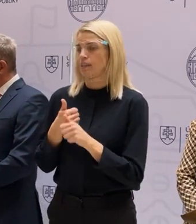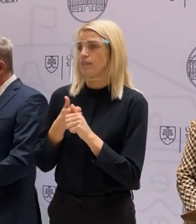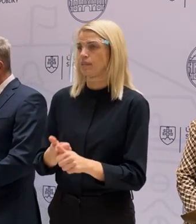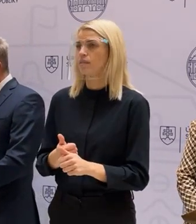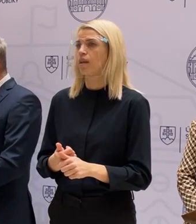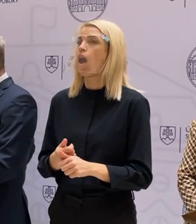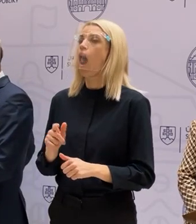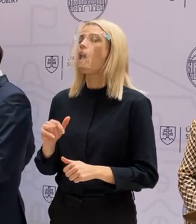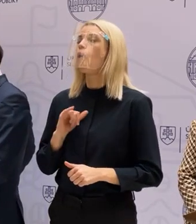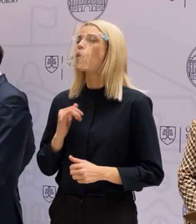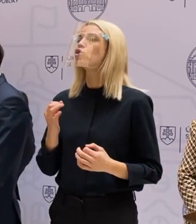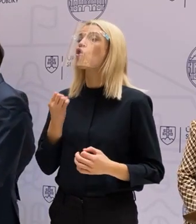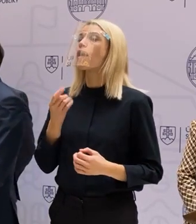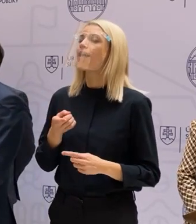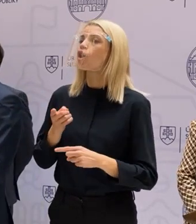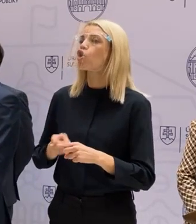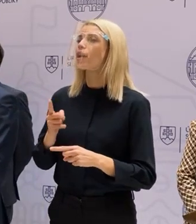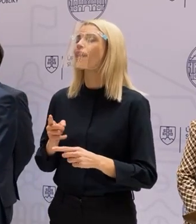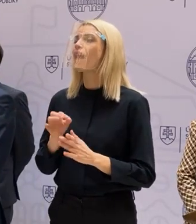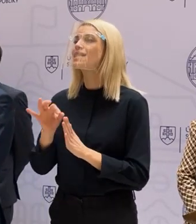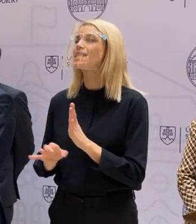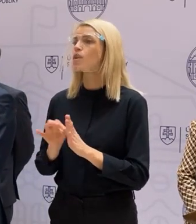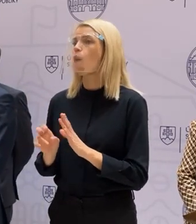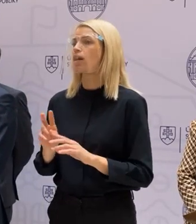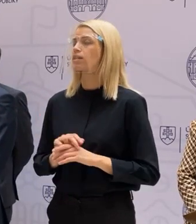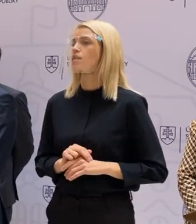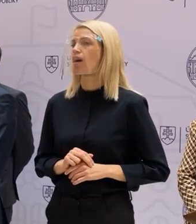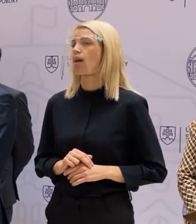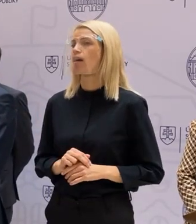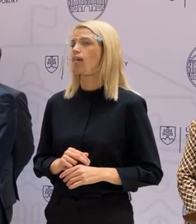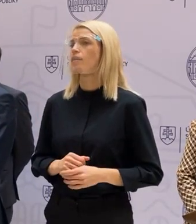situáciách? Ja si myslím, že systém je teraz nastavený tak, že